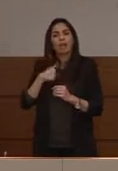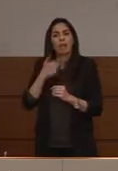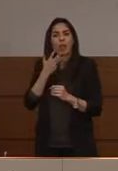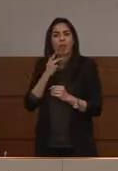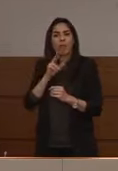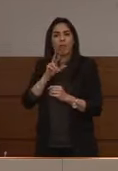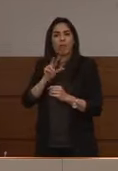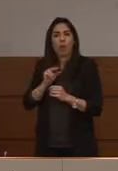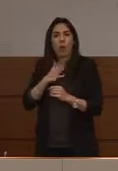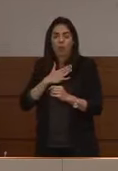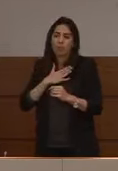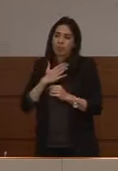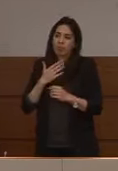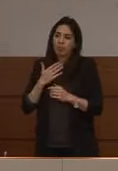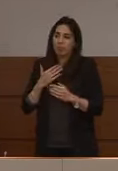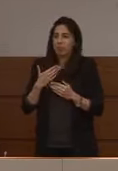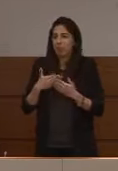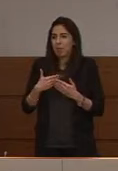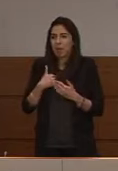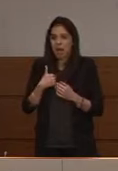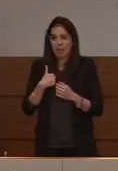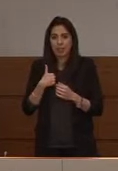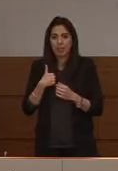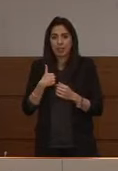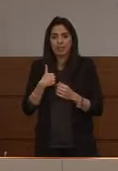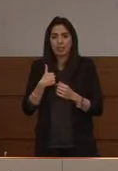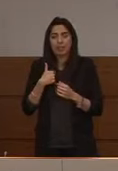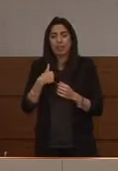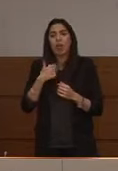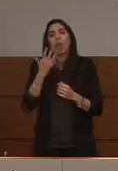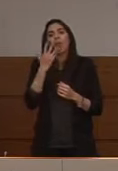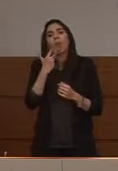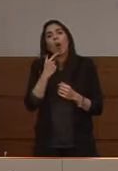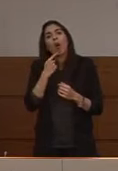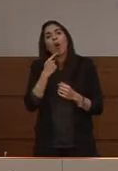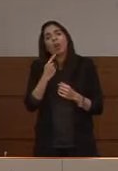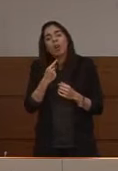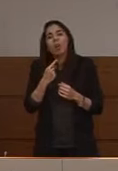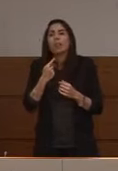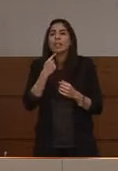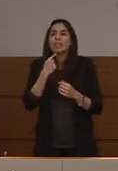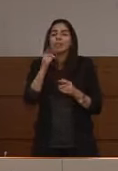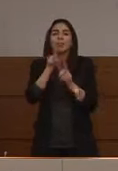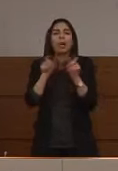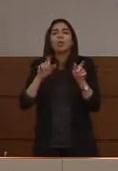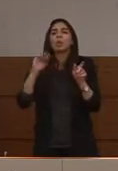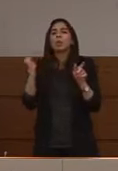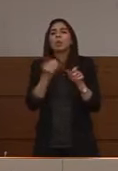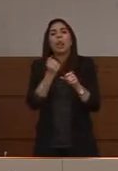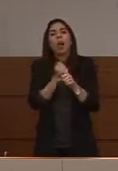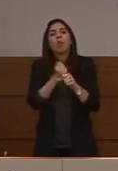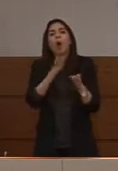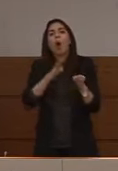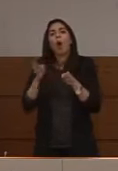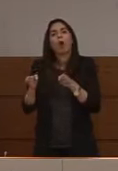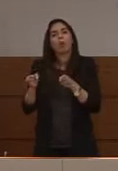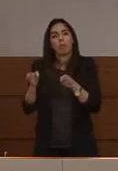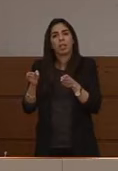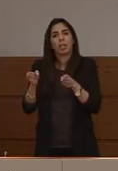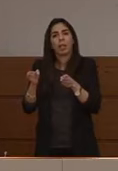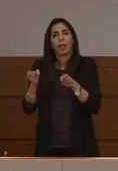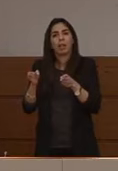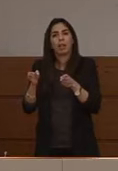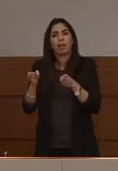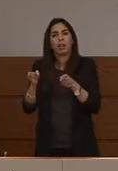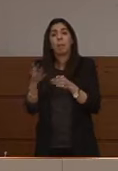lo permettete viene a essere rivolto a tutti gli operatori sanitari in particolare i